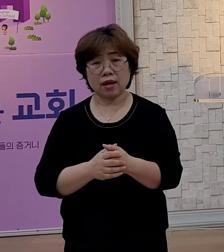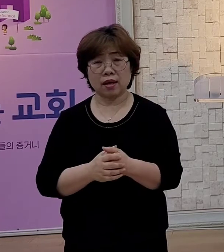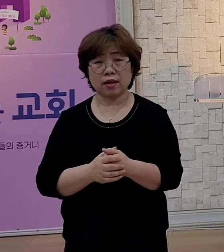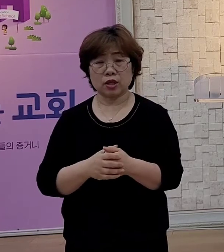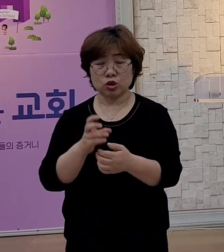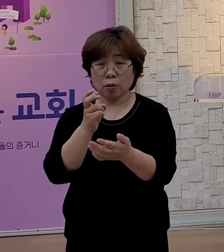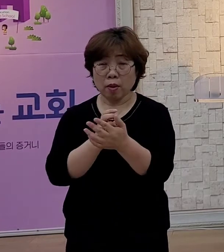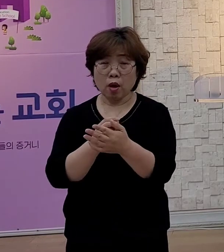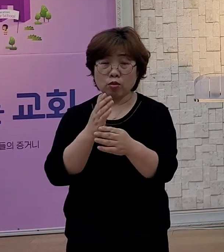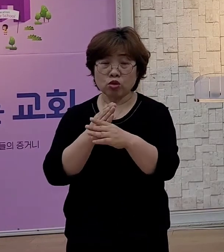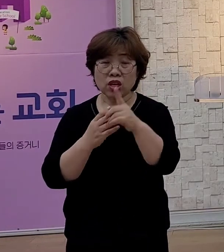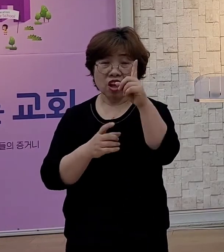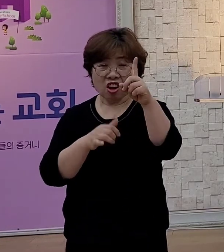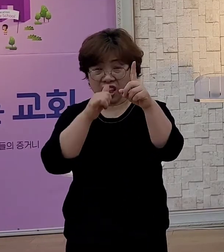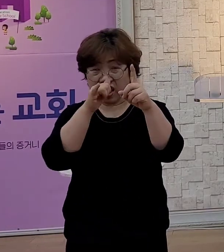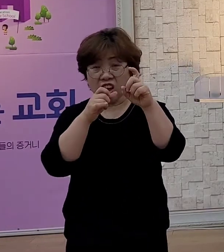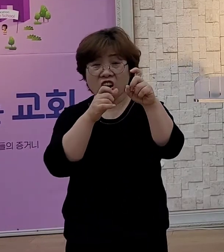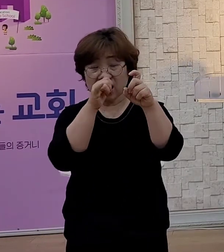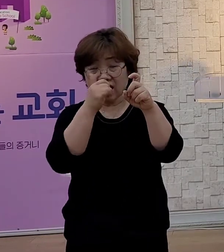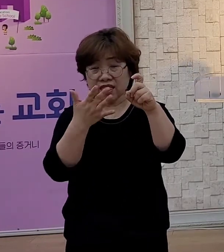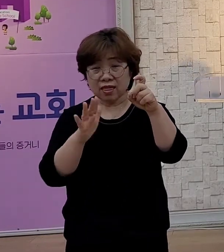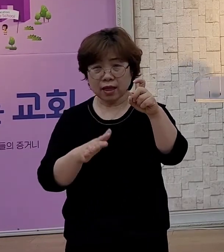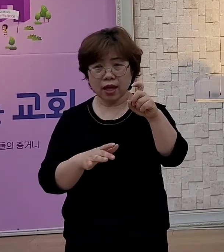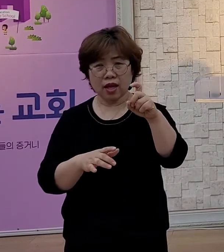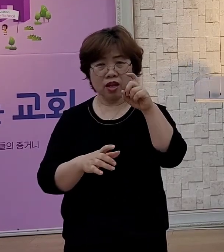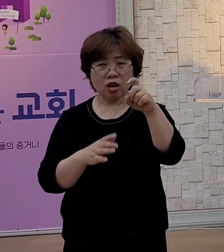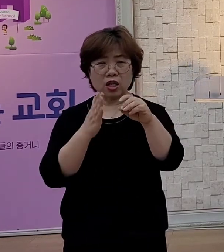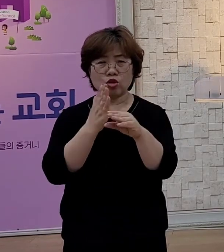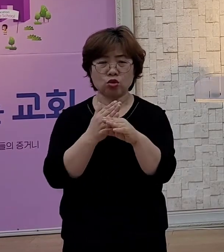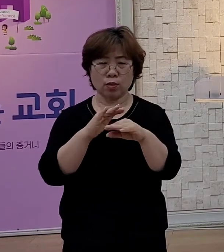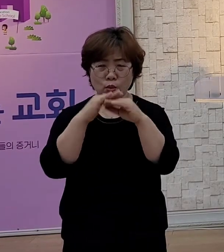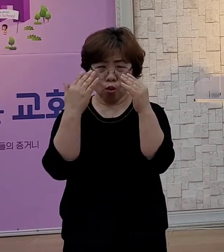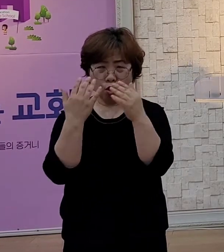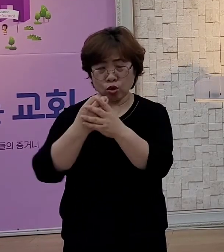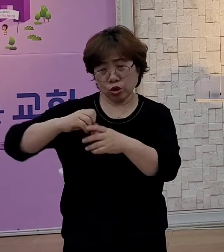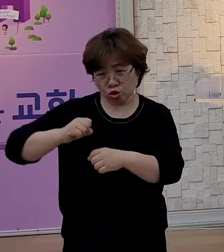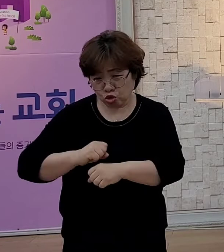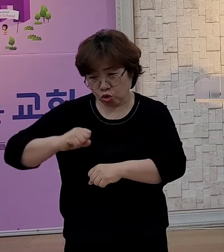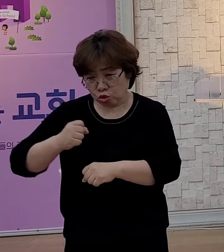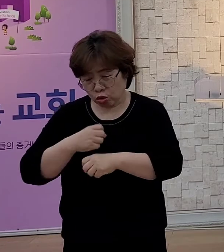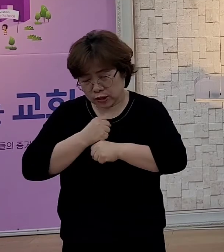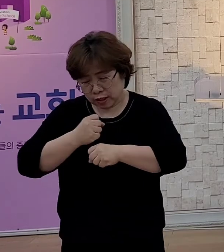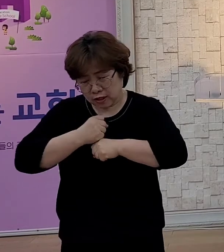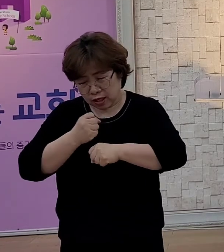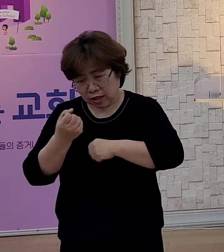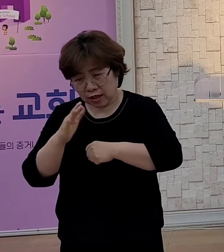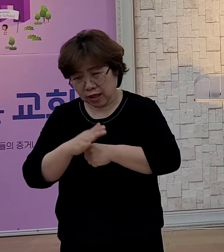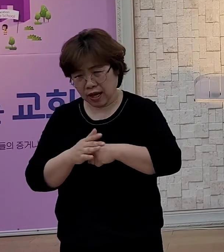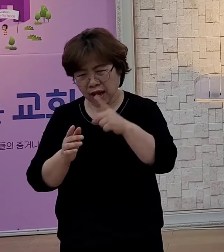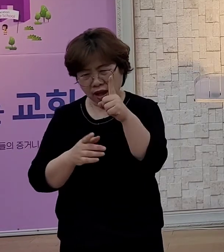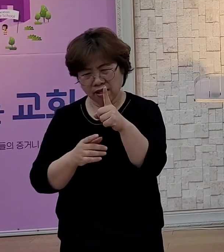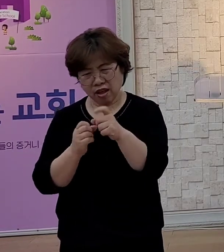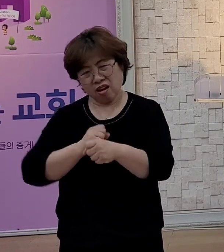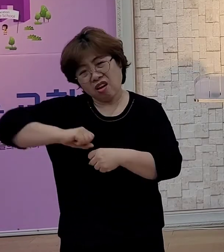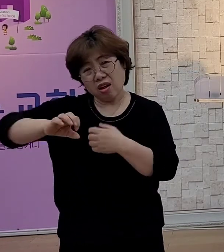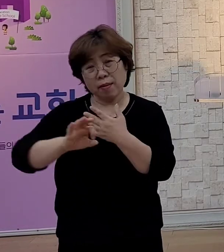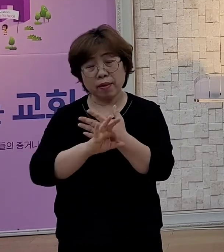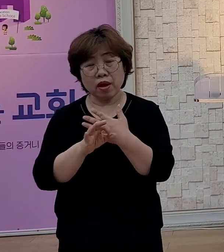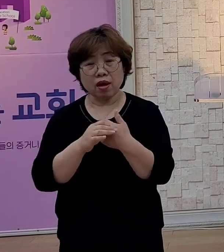뭐 10가지가 있다 칩시다. 10계명 중에 다 지키다가 한 계명 한 계명을 제가 어겼어요.